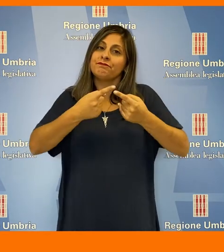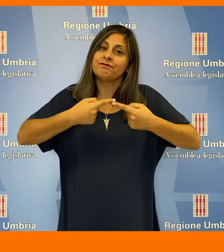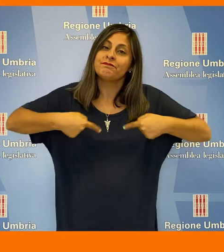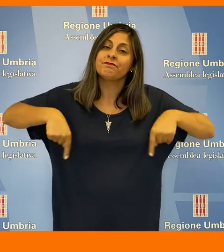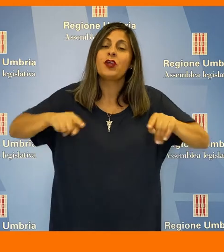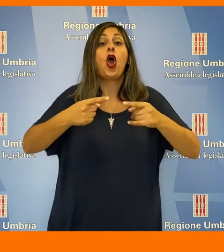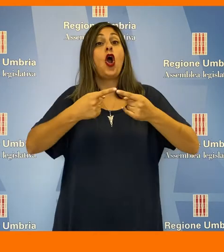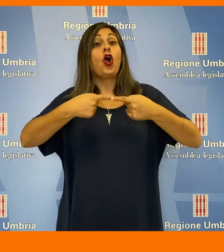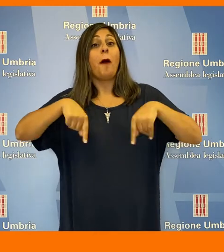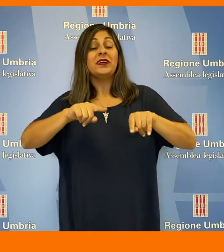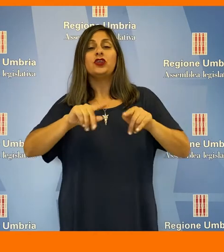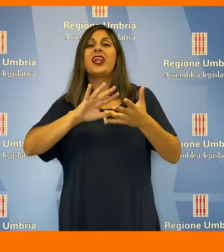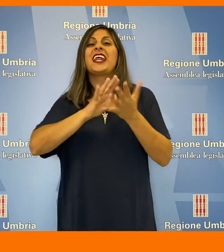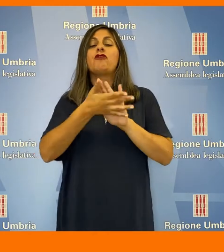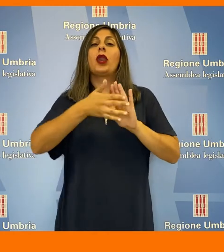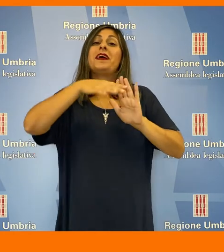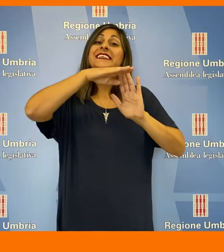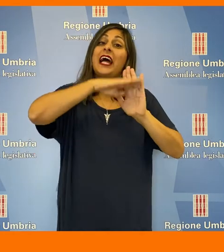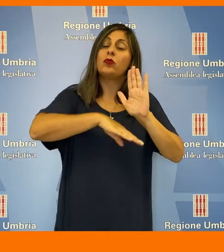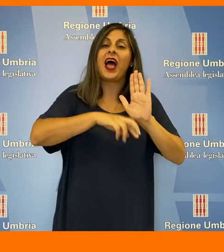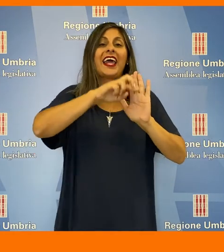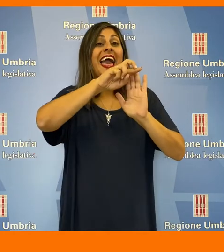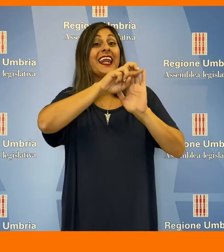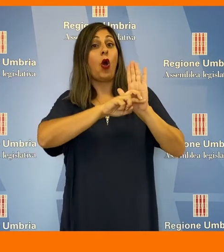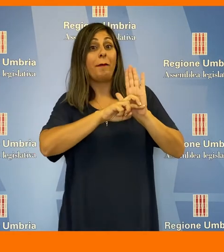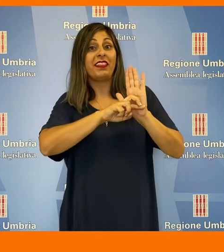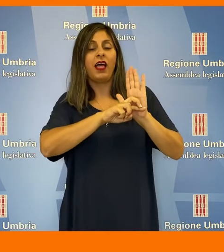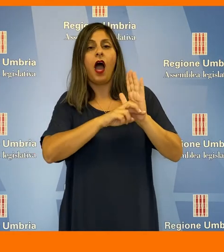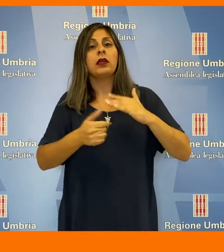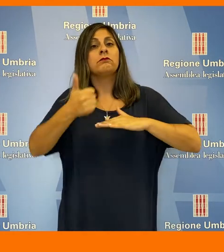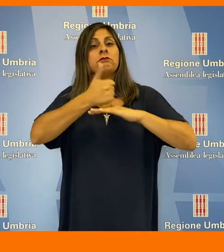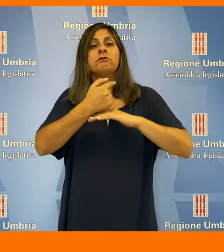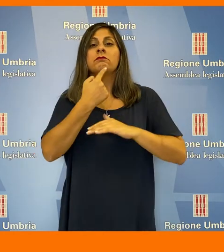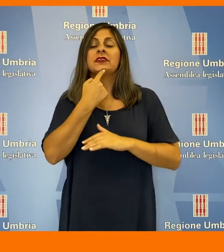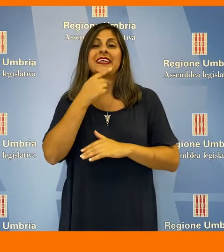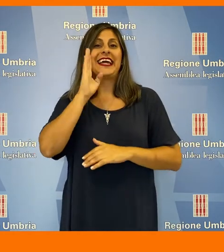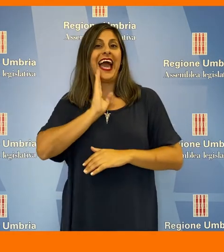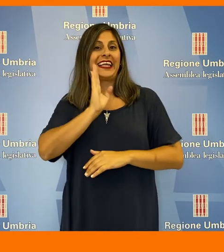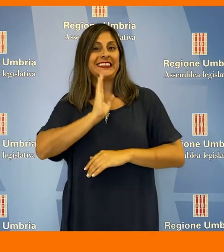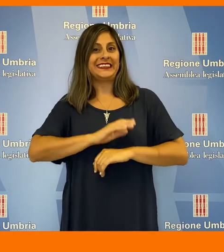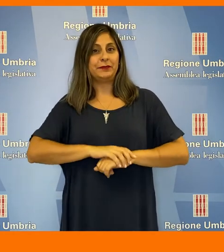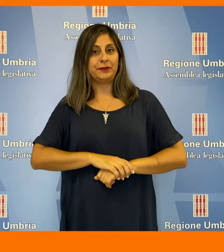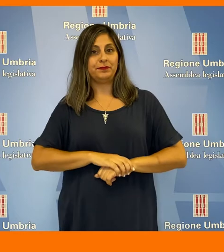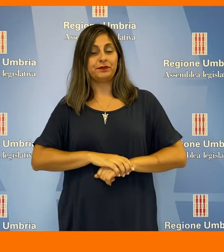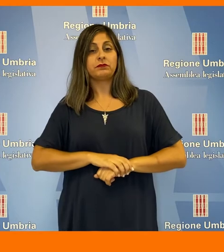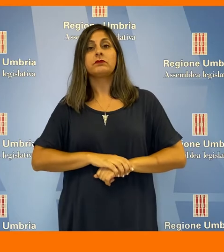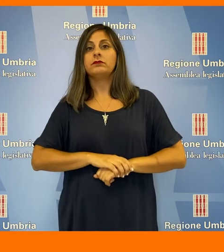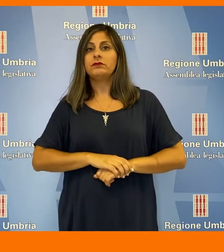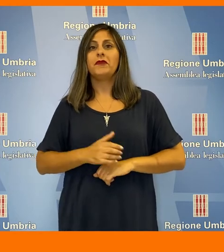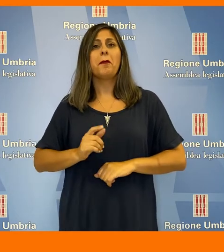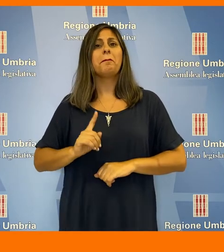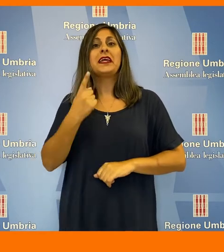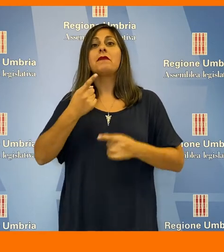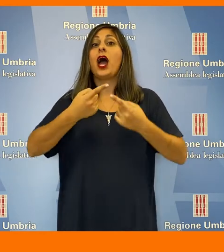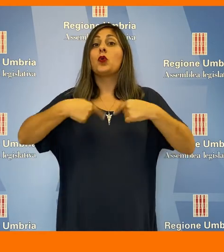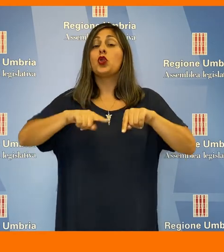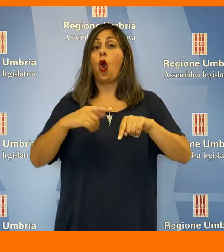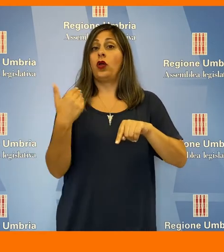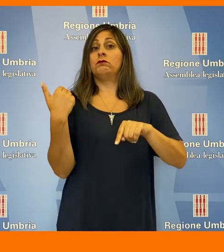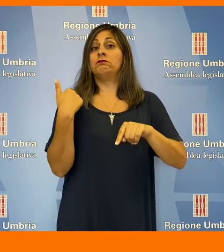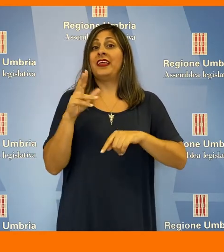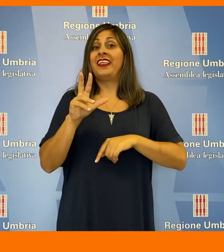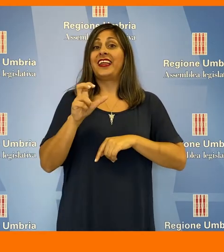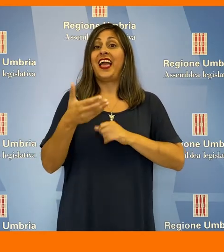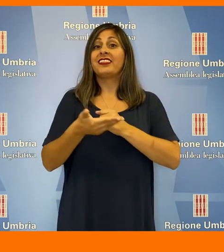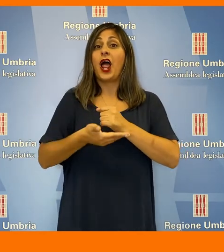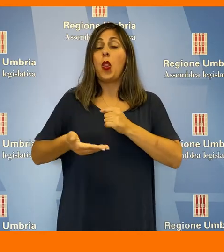la Commissione per le riforme statutarie e regolamentari presieduta da Daniele Carissimi, dopo che nella prima riunione lo